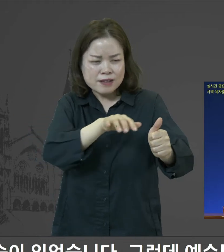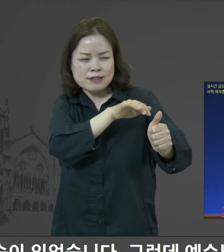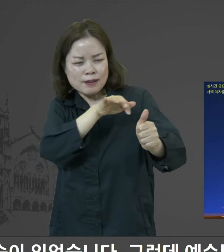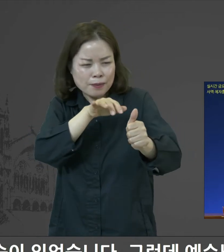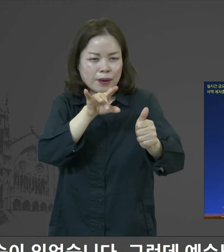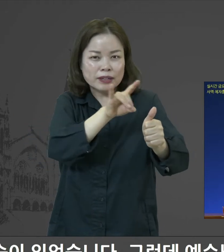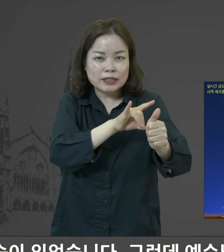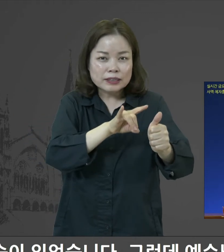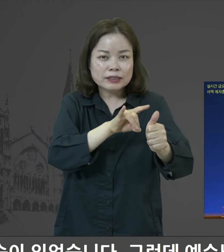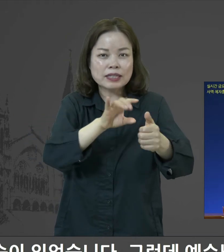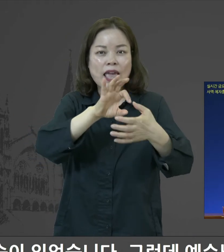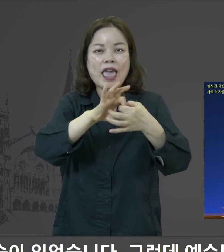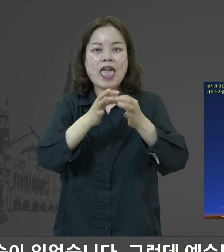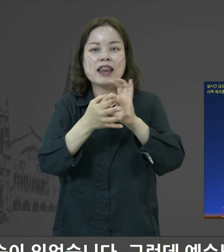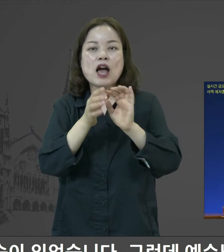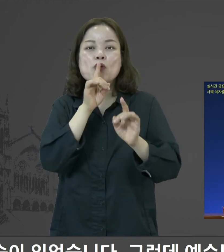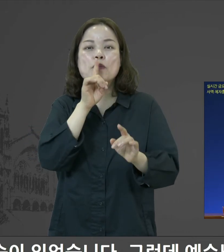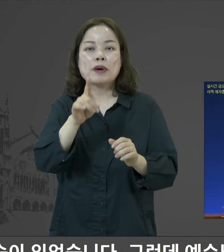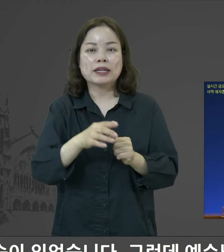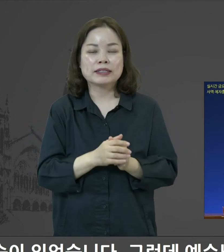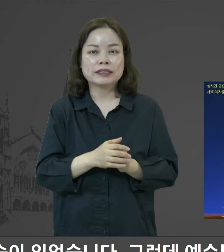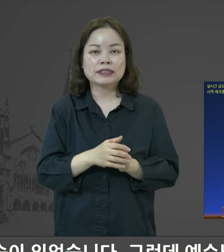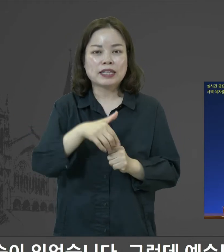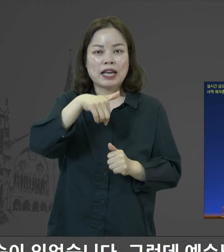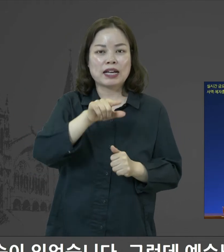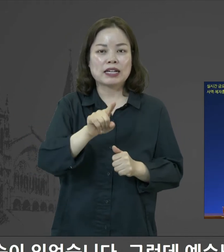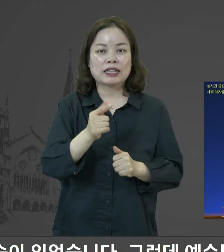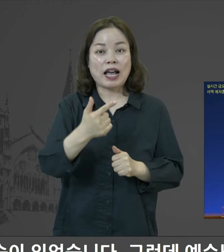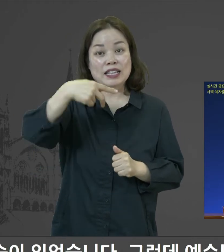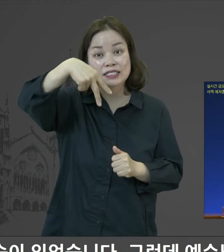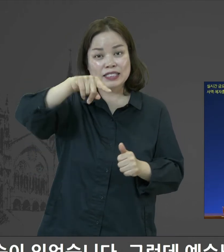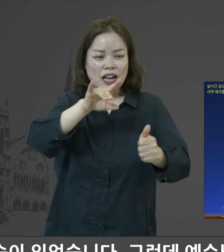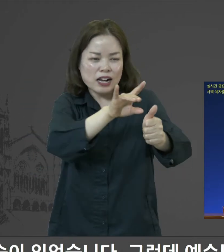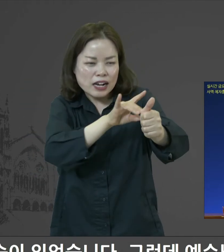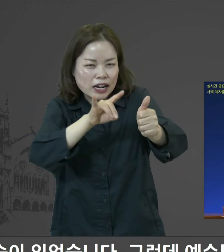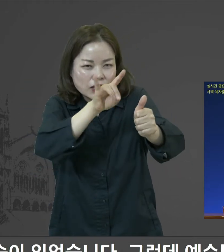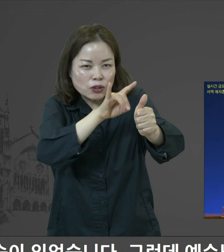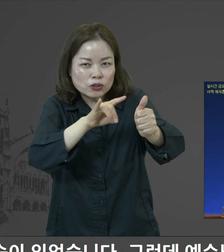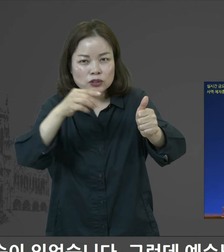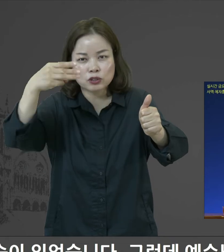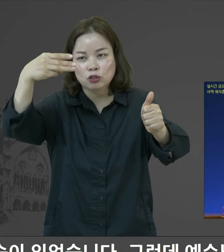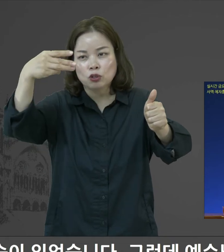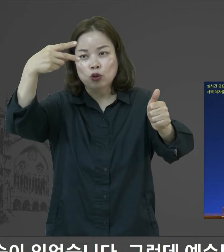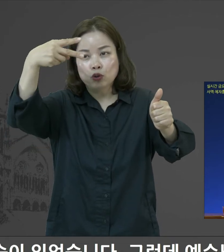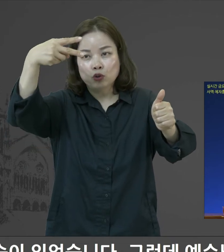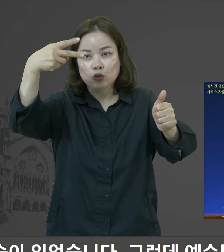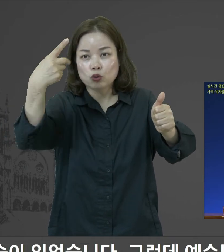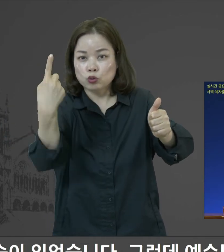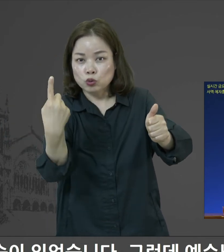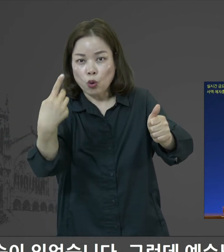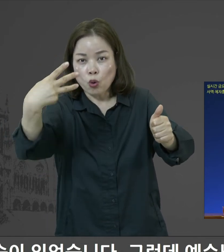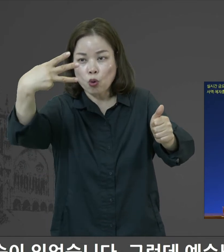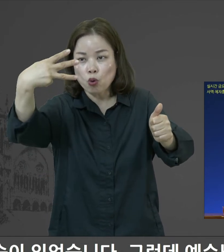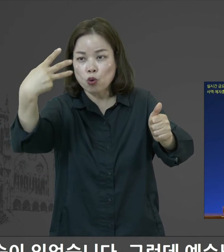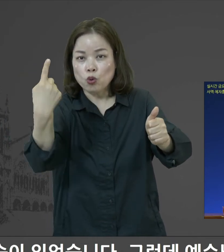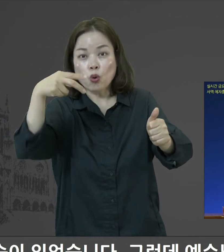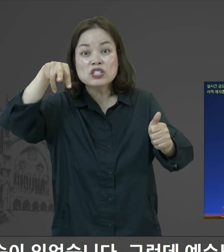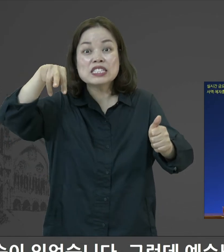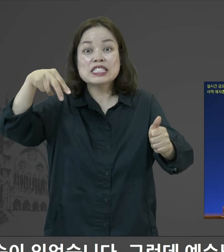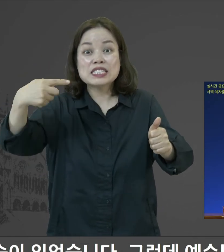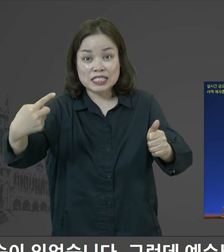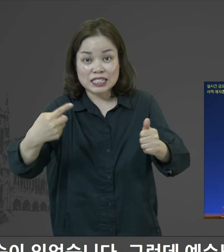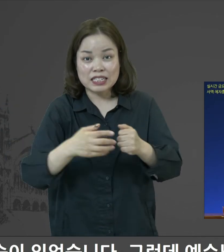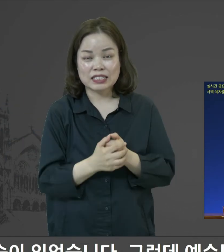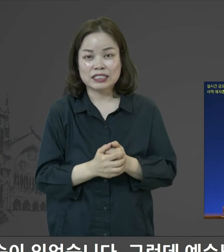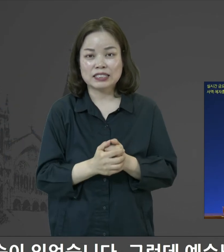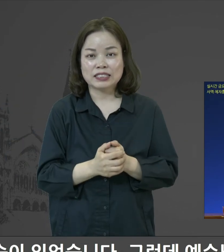간사함을 헬라어로 좀 가르쳐 드릴게요. 이 간사함의 헬라어는 돌로스입니다. 돌로스. 좀 길게 발음합니다.